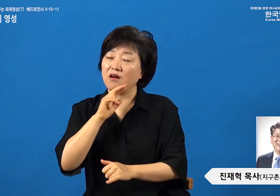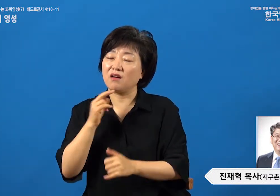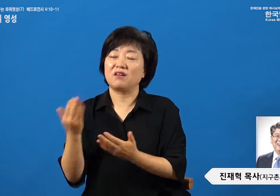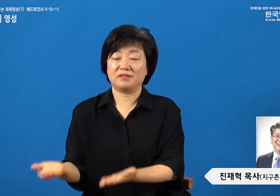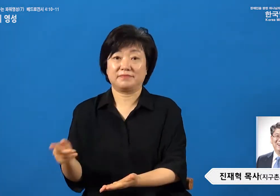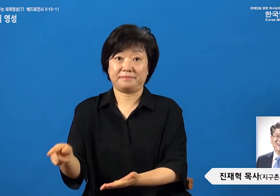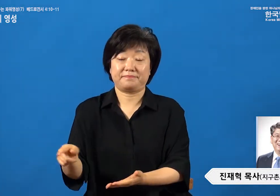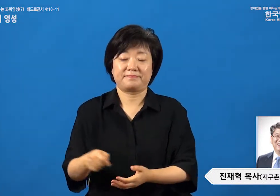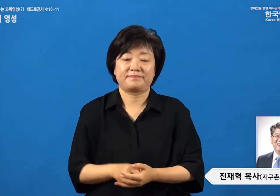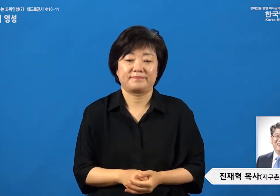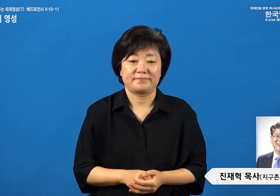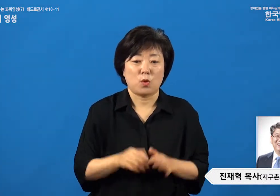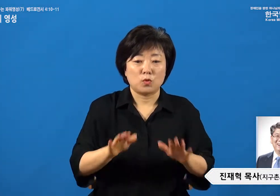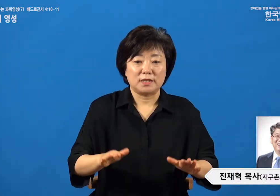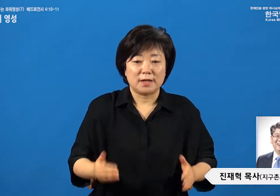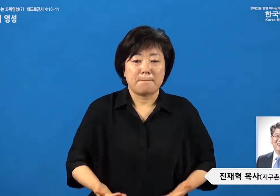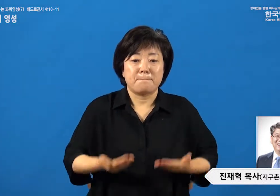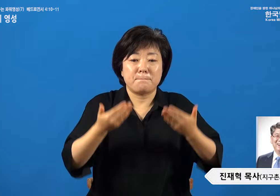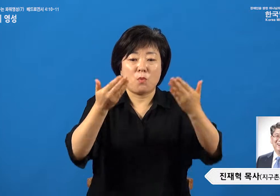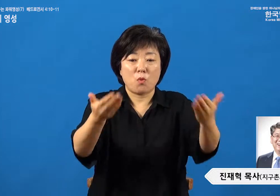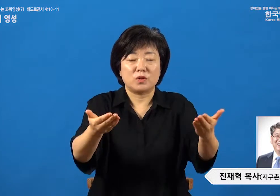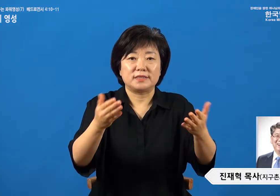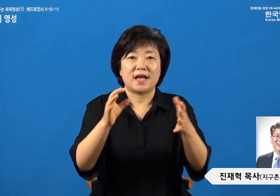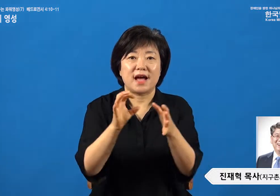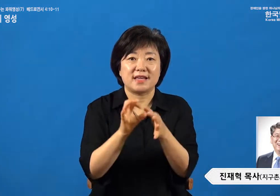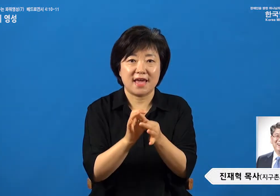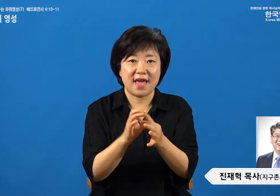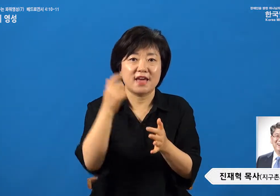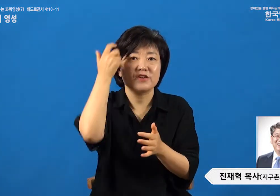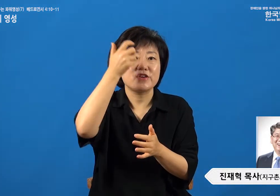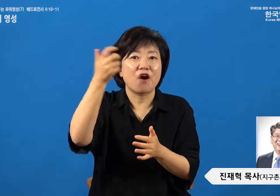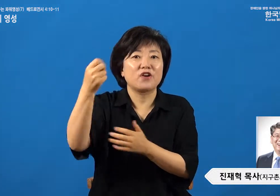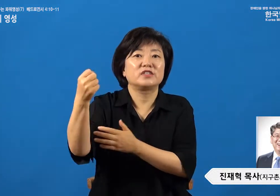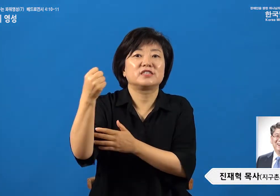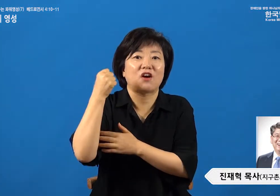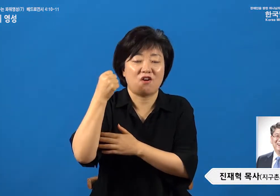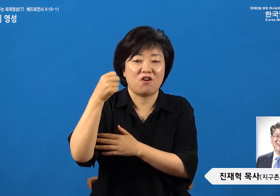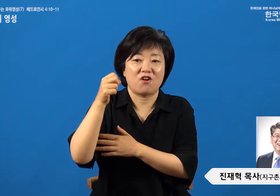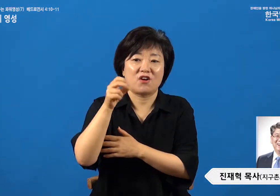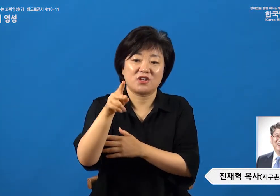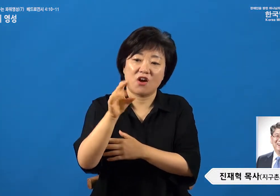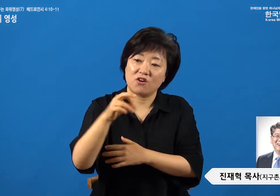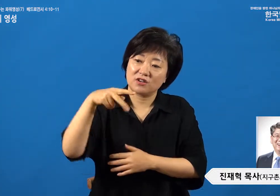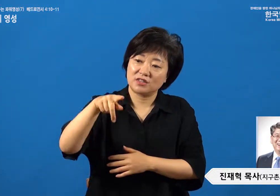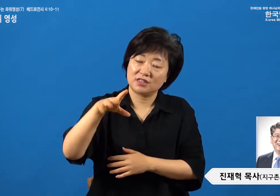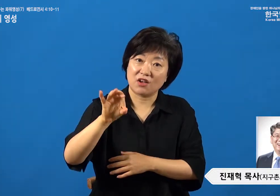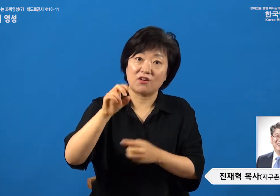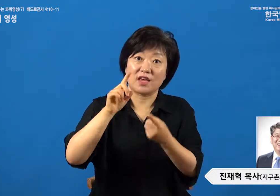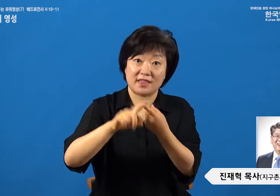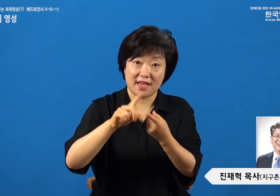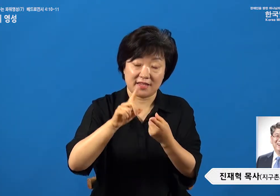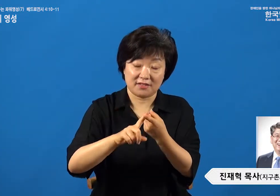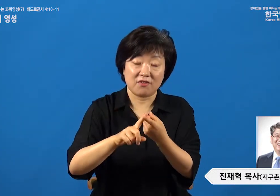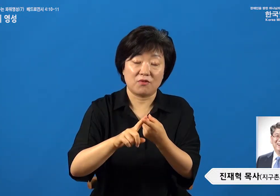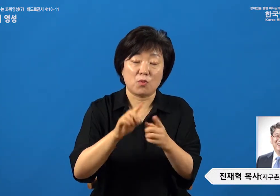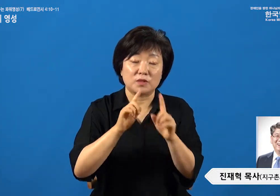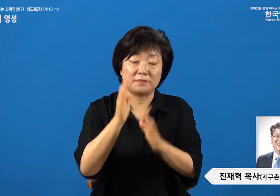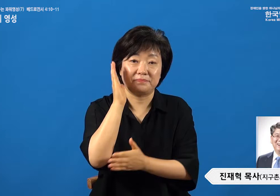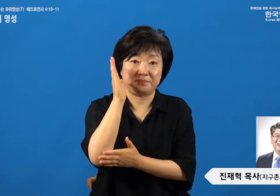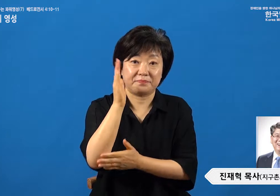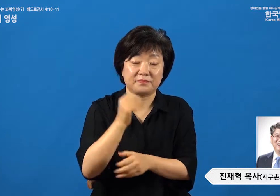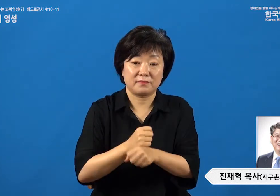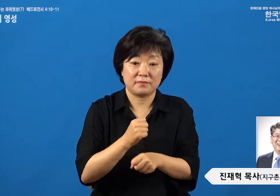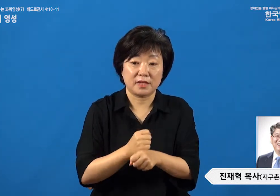가지고 하나님의 말씀을 함께 나눕니다. 우리는 지금까지 겸손의 영성에 대한